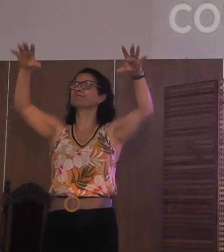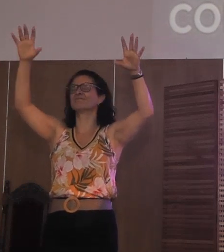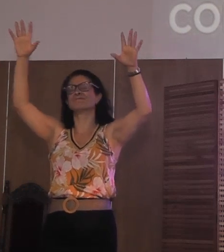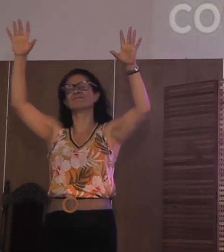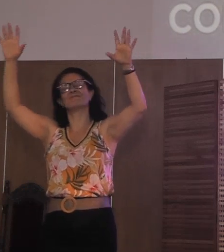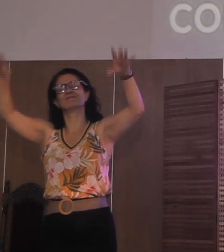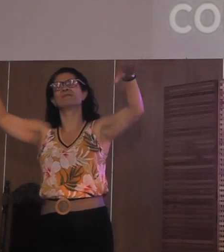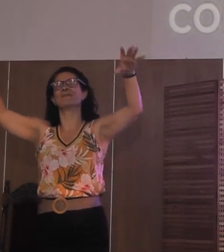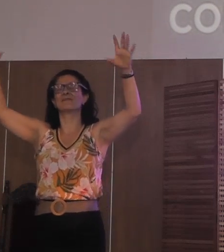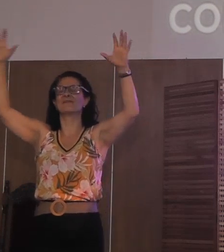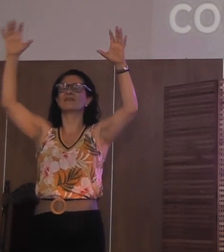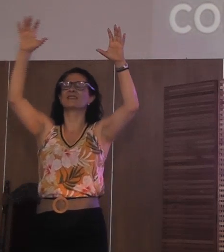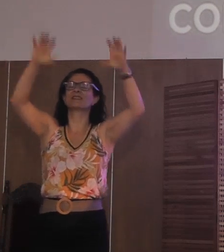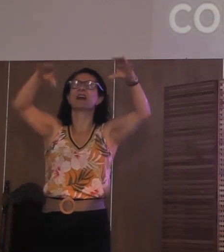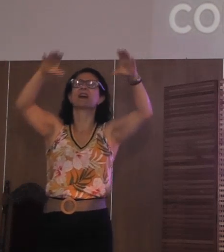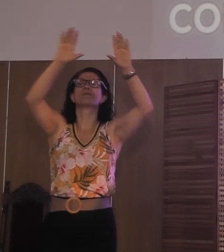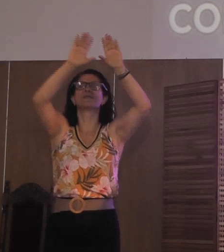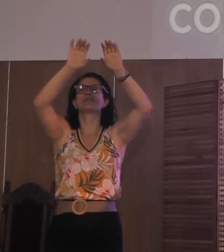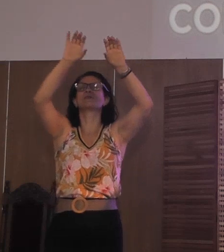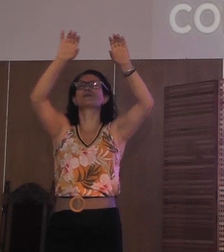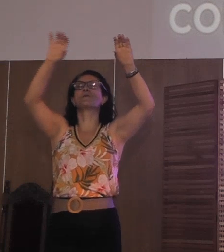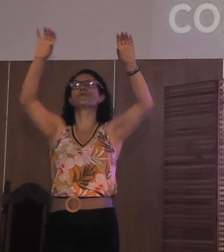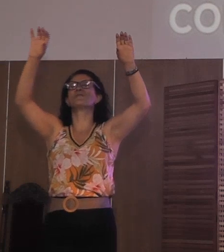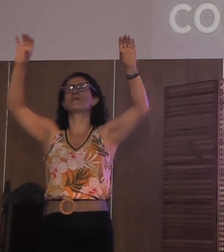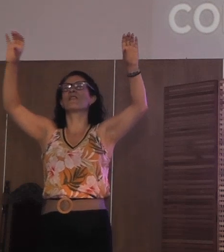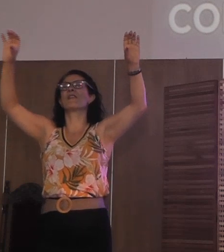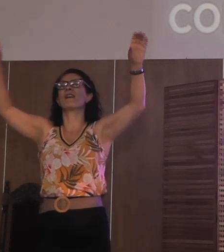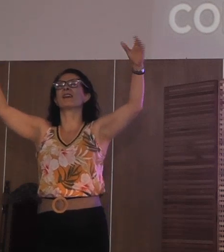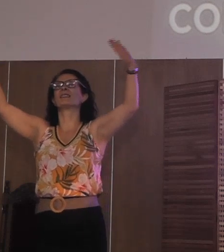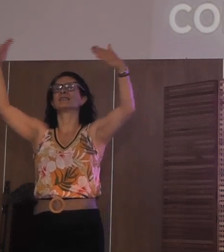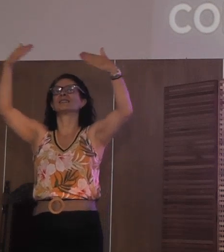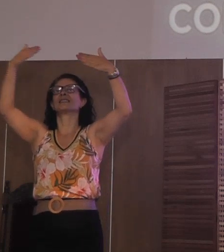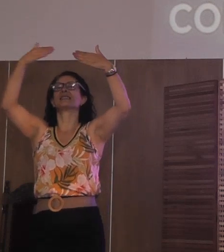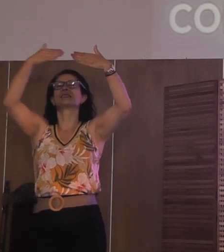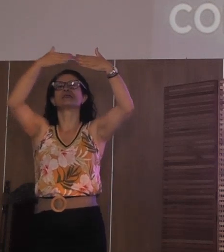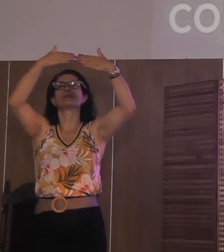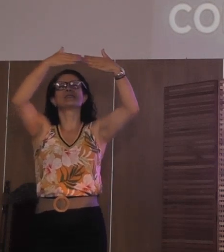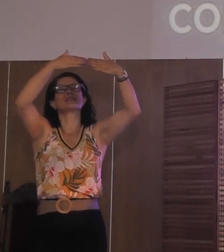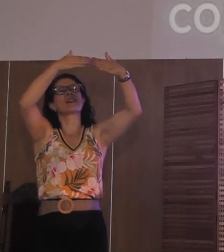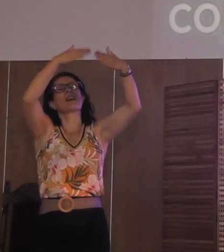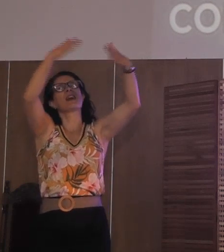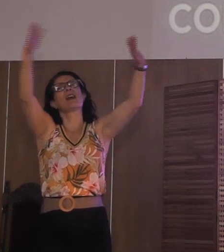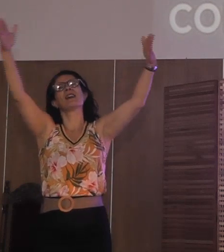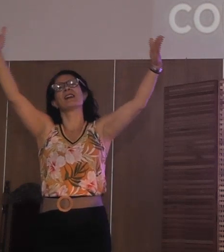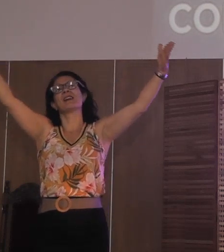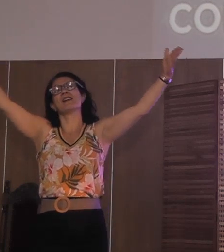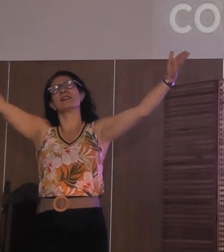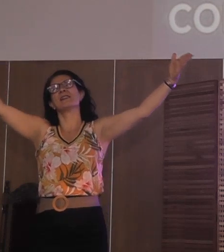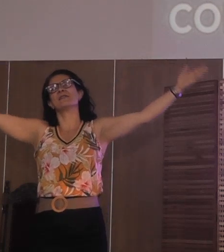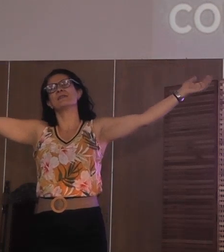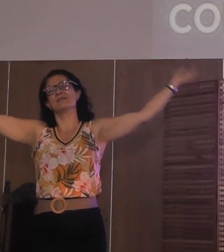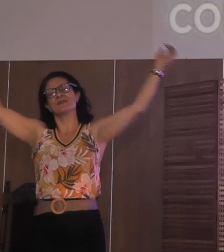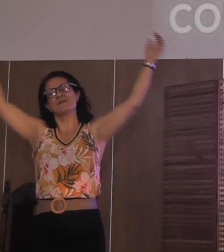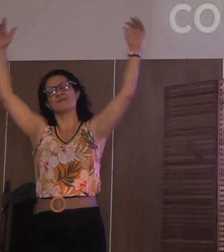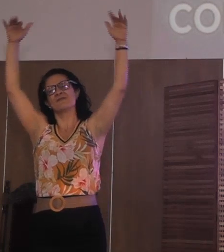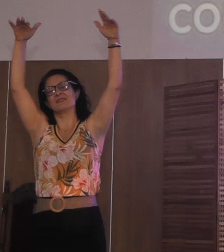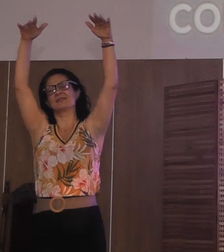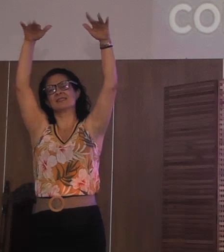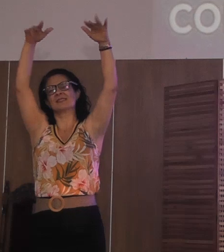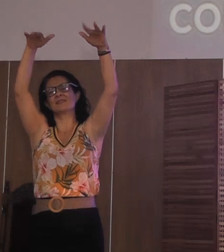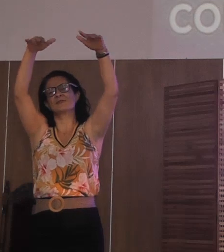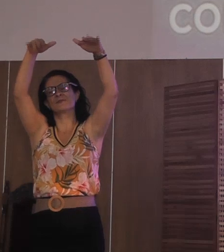vida, do teu filho, da tua filha, desta casa, que se abre para